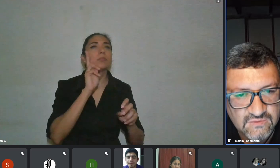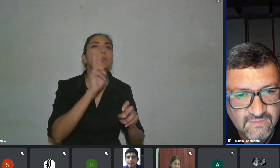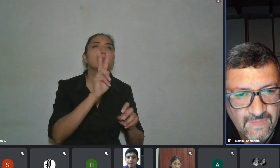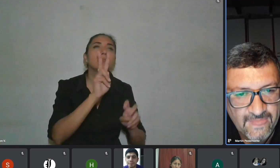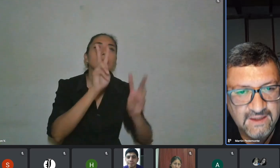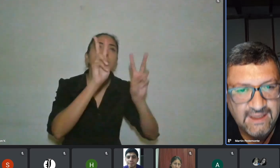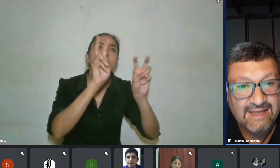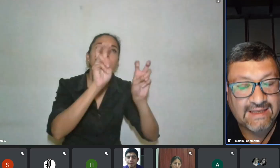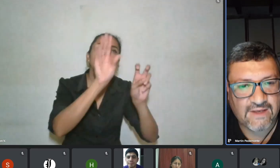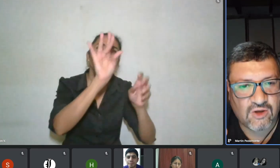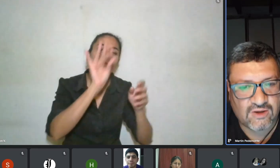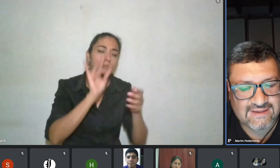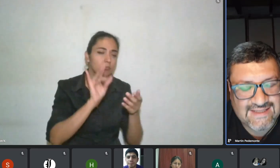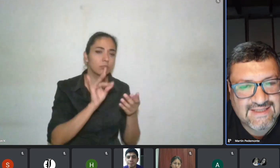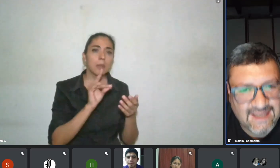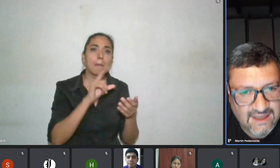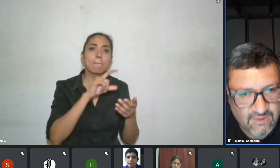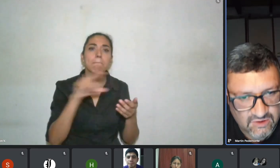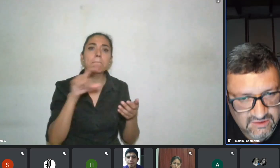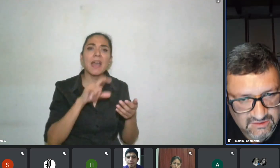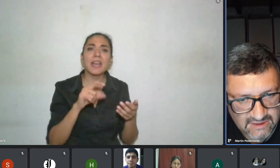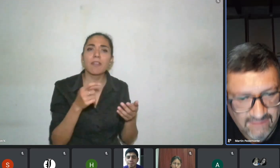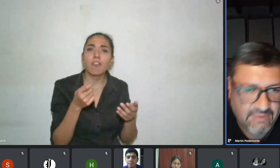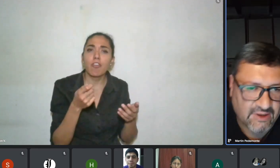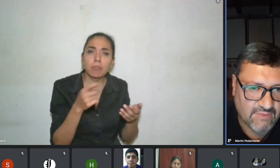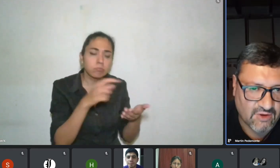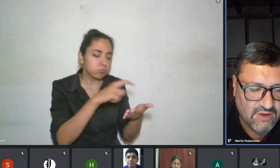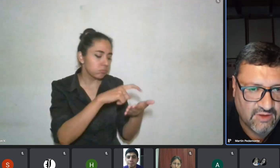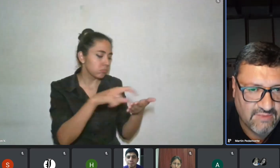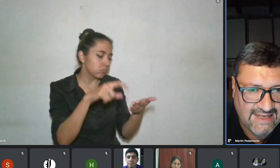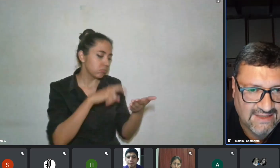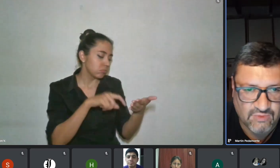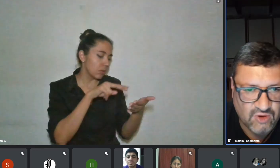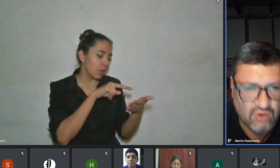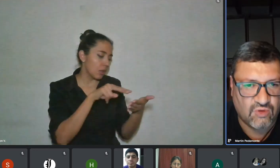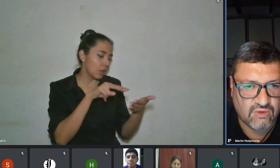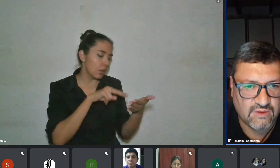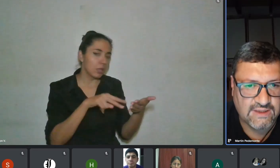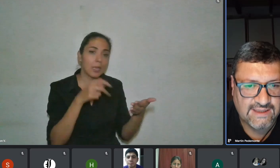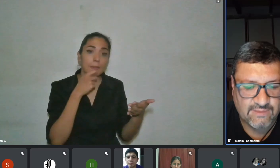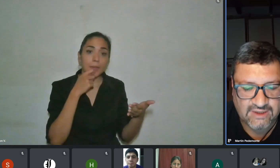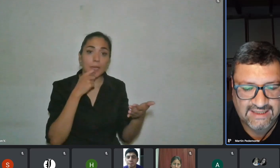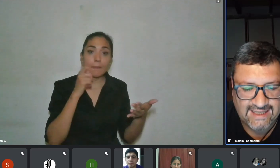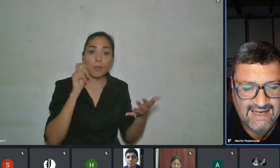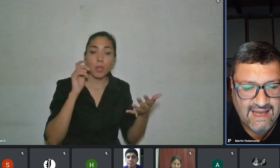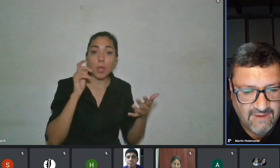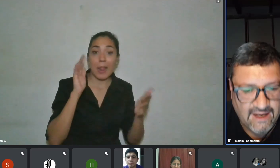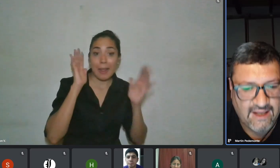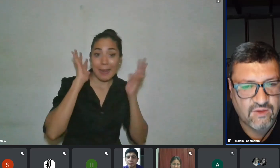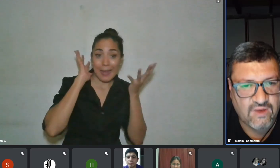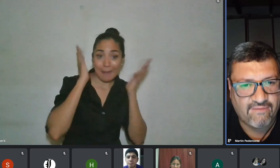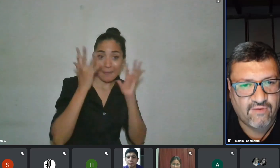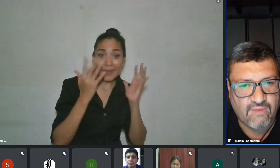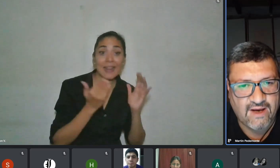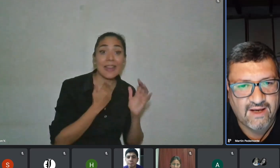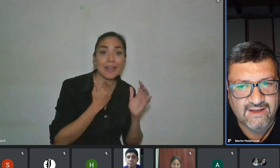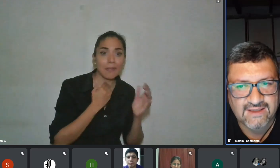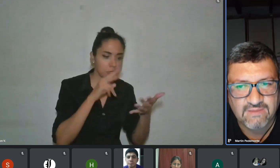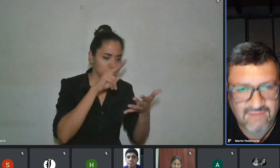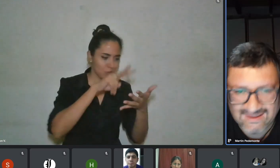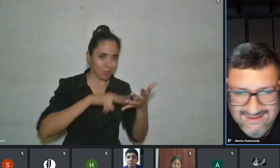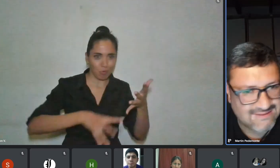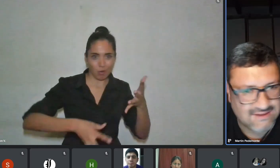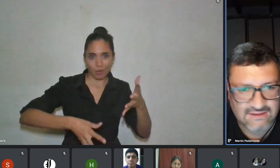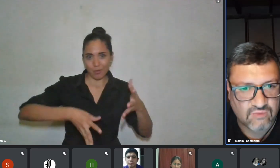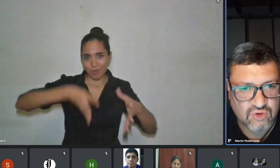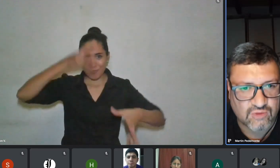párrafos. El que mejor te llegue a vos. A mí, por ejemplo, los libros de Milei yo me los devoro, porque él habla de una forma que